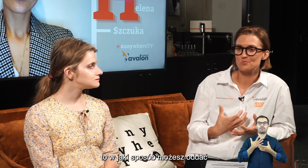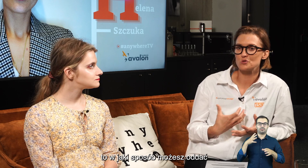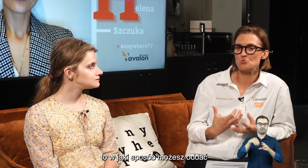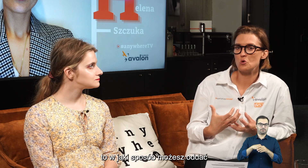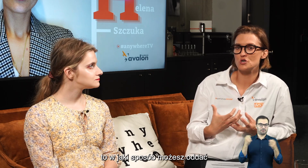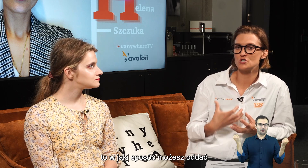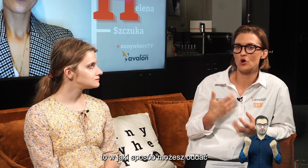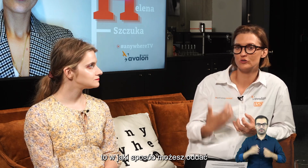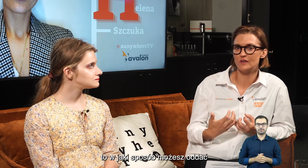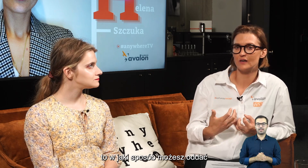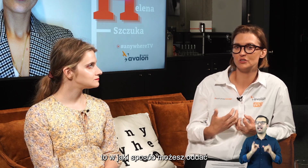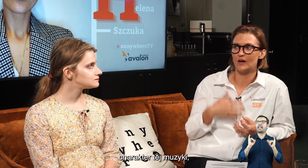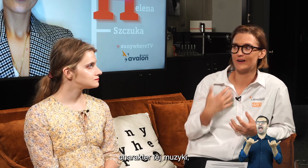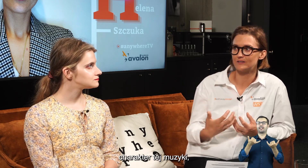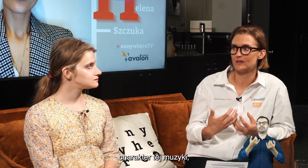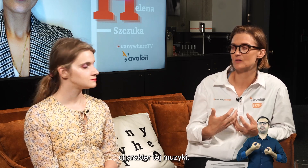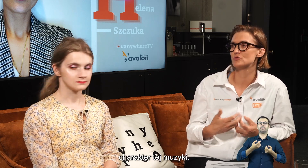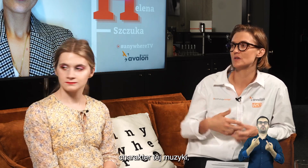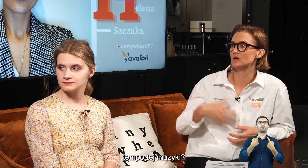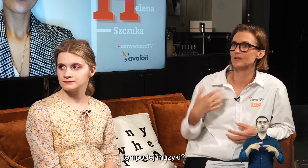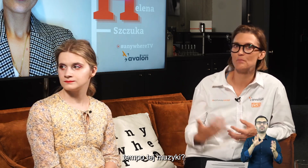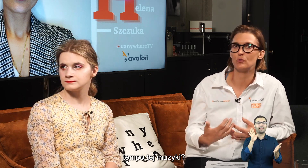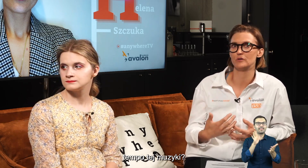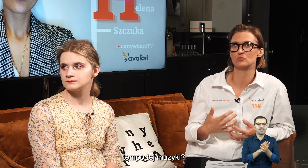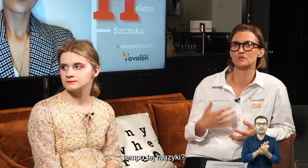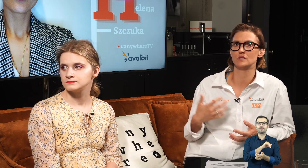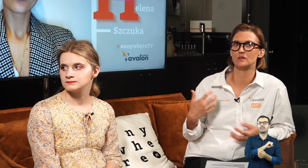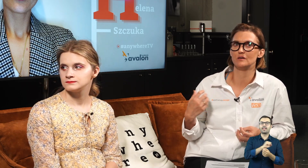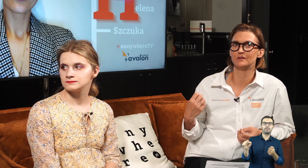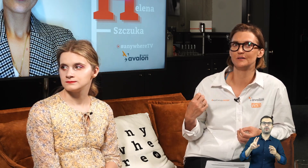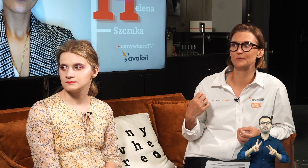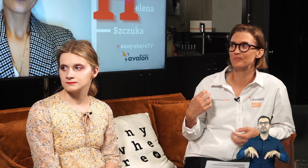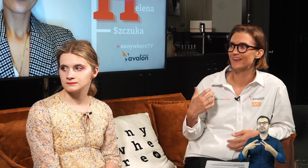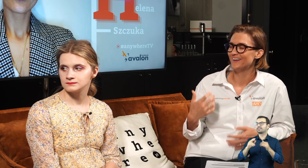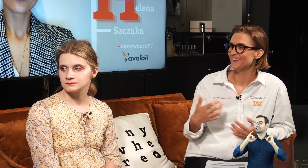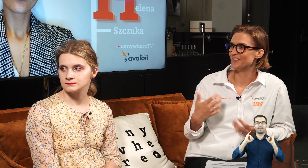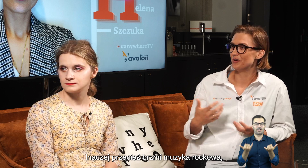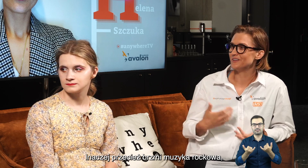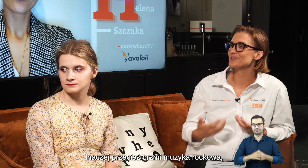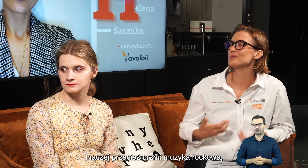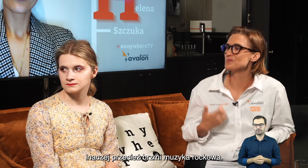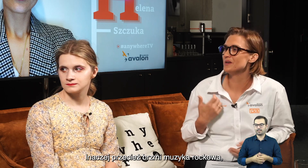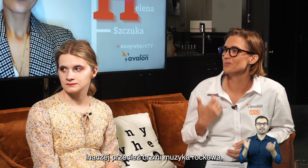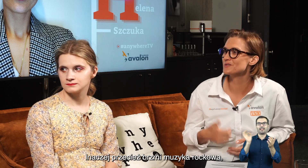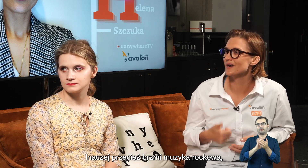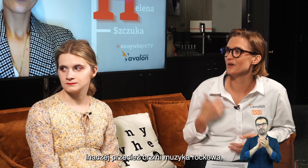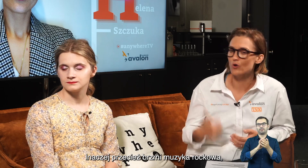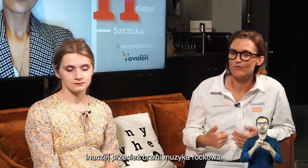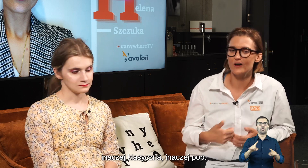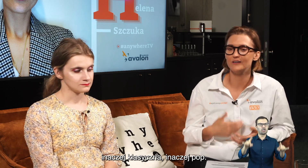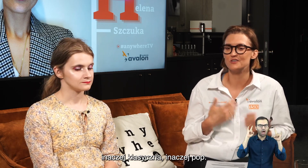jaki sposób możesz oddać charakter tej muzyki, tempo tej muzyki? No inaczej brzmi